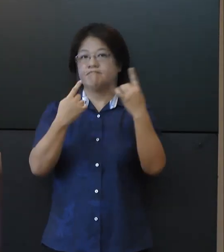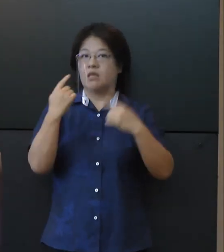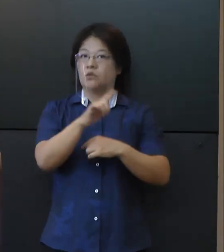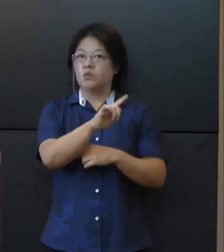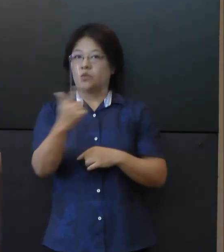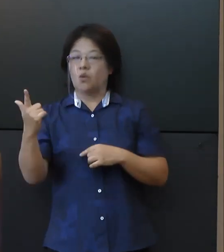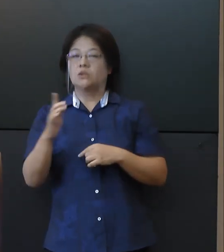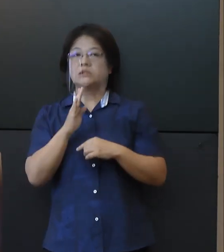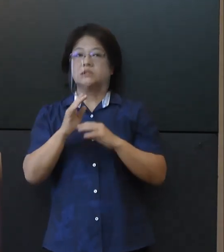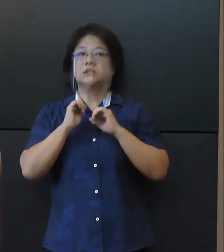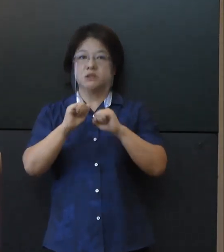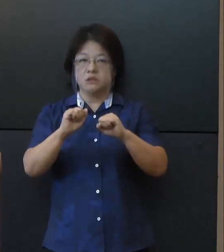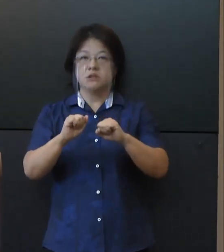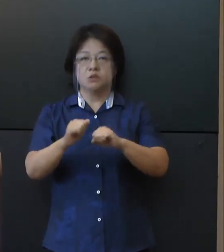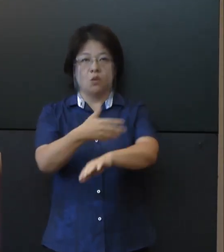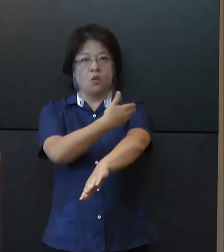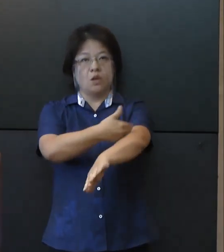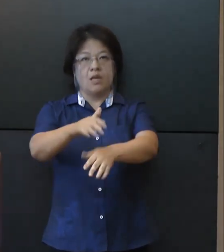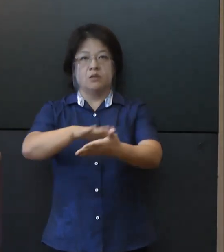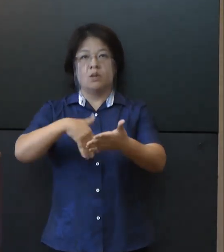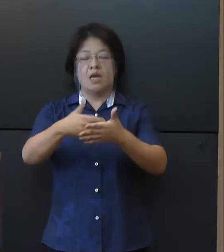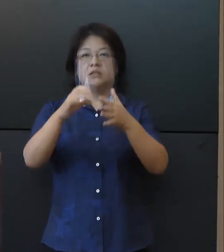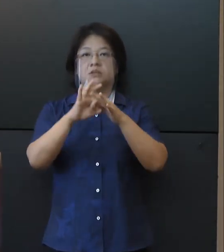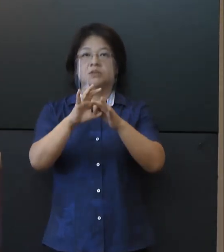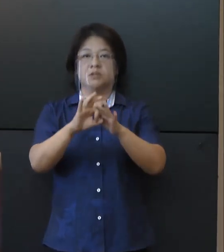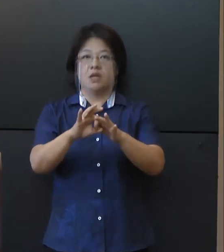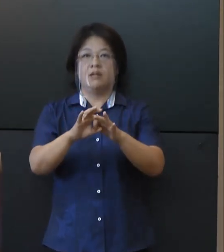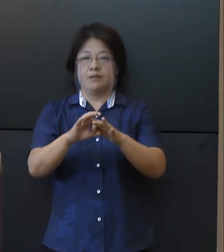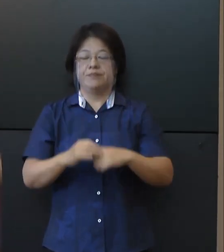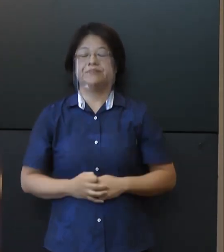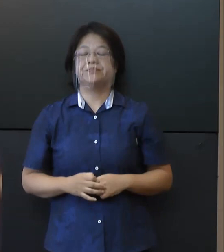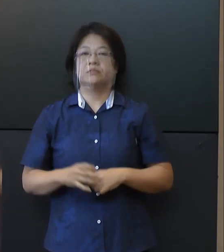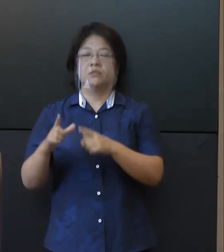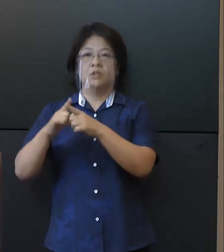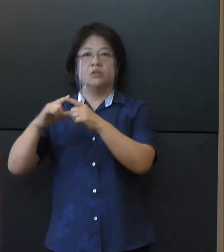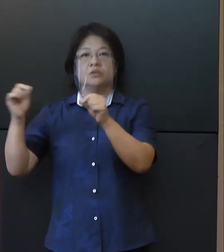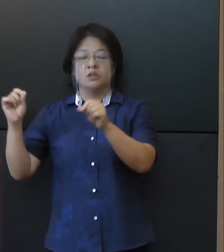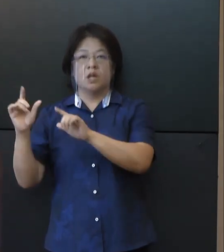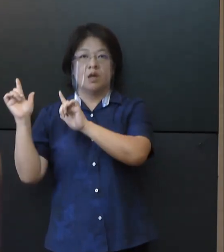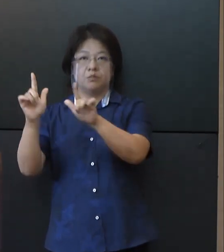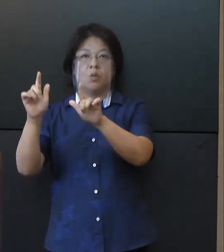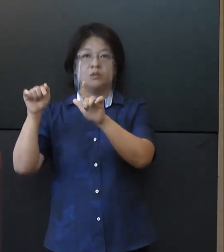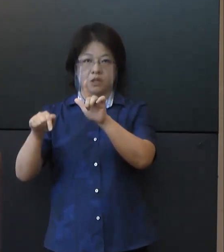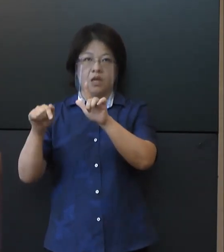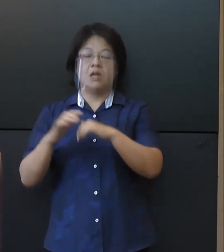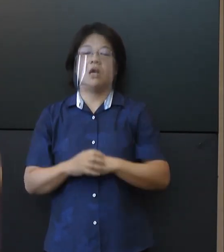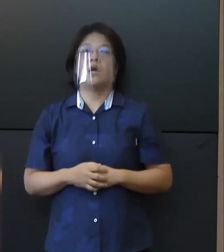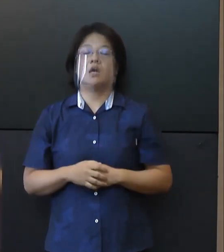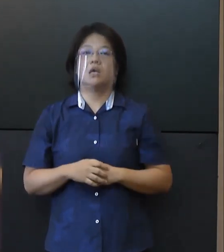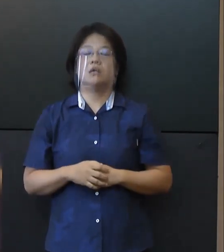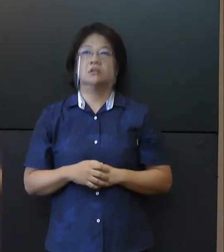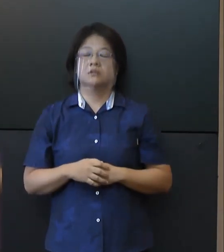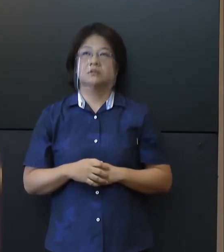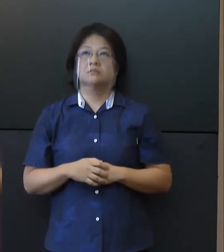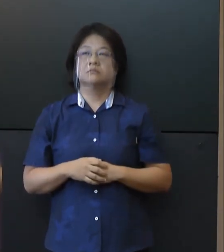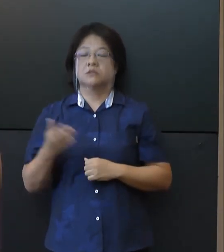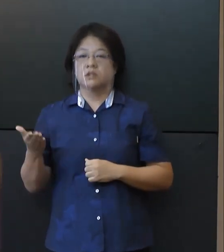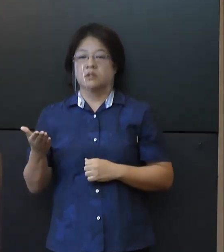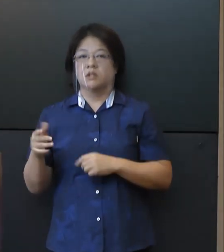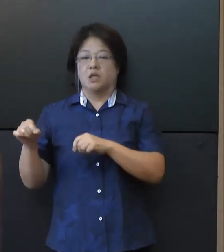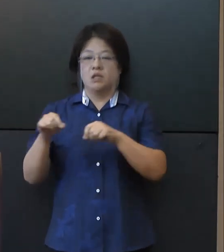等実施ガイドラインについては、国が発出した移行期間